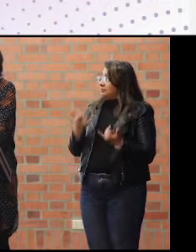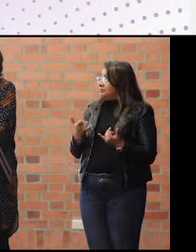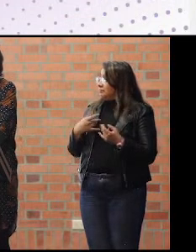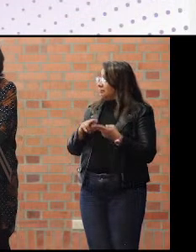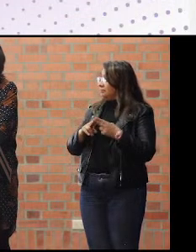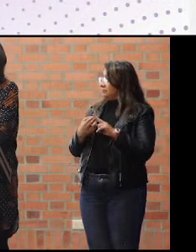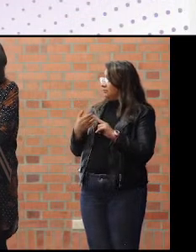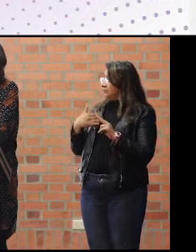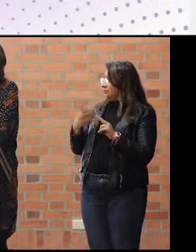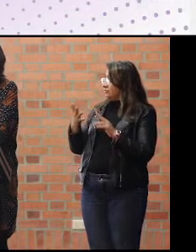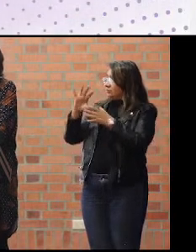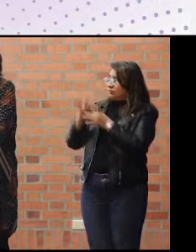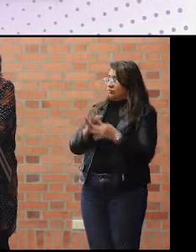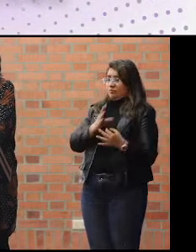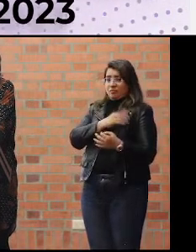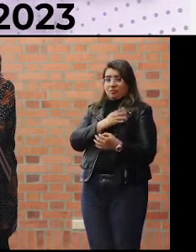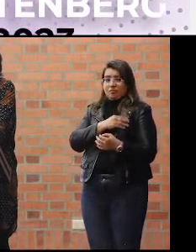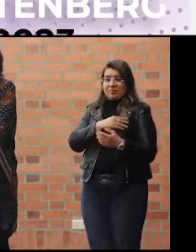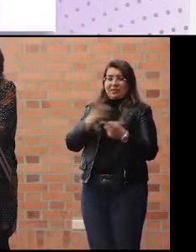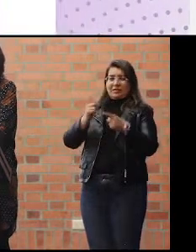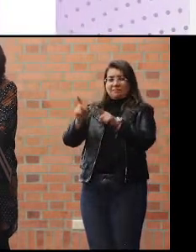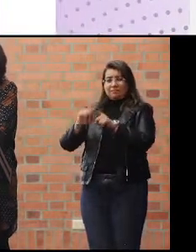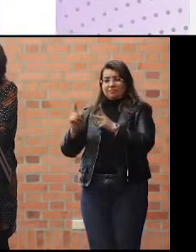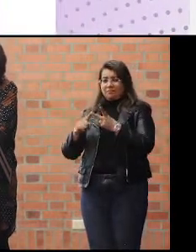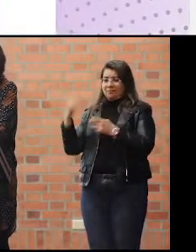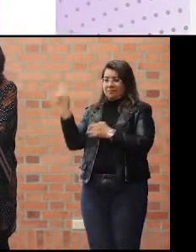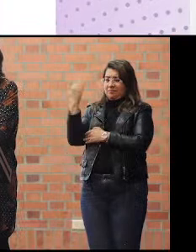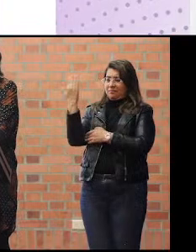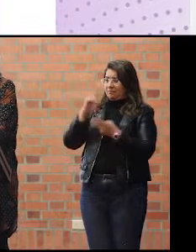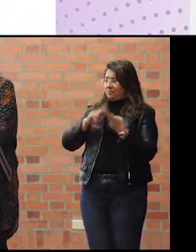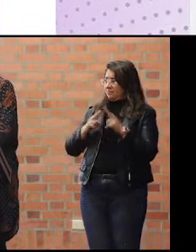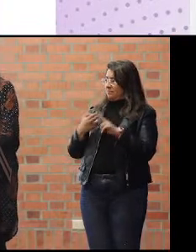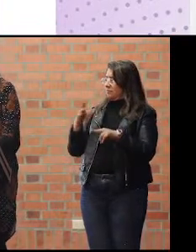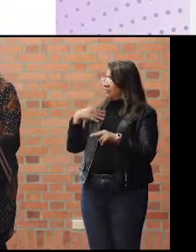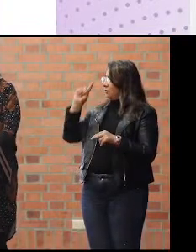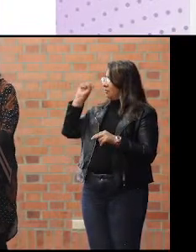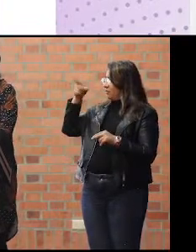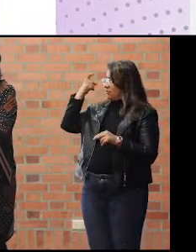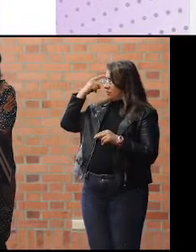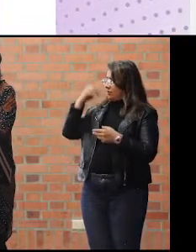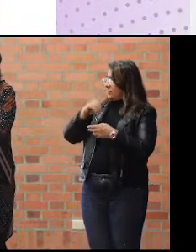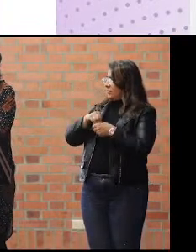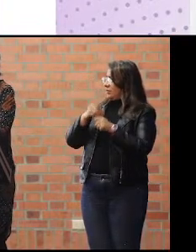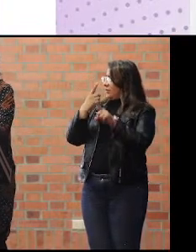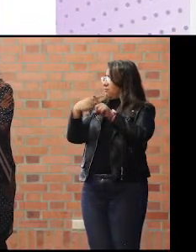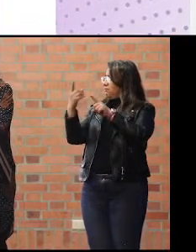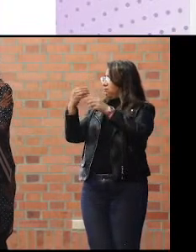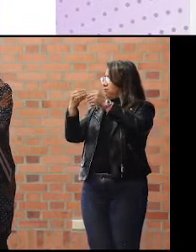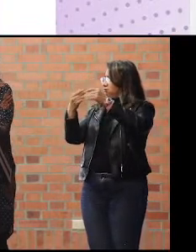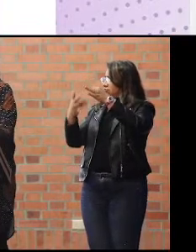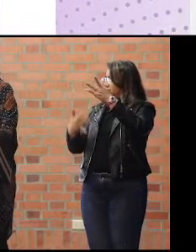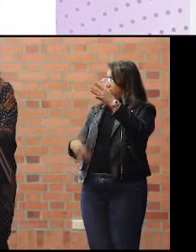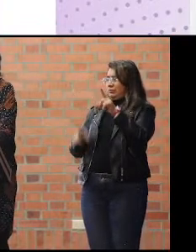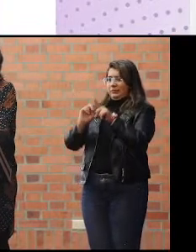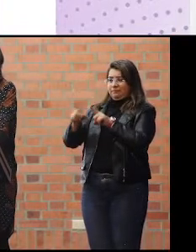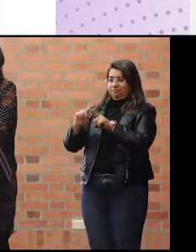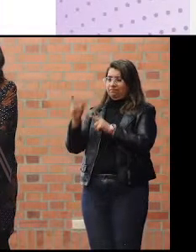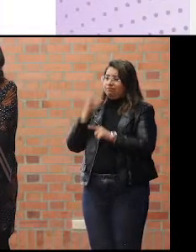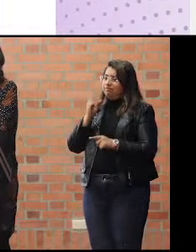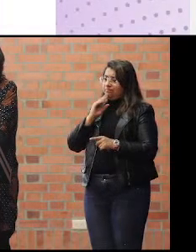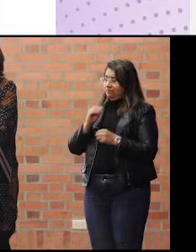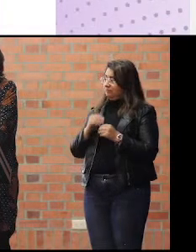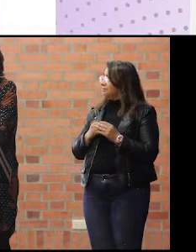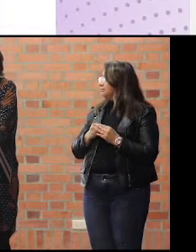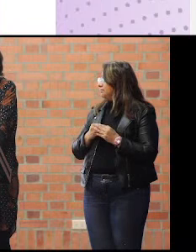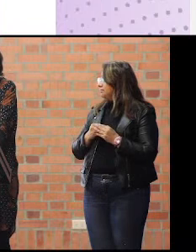comentar sobre esa novela y aquella película sobre la desazón y el gobierno de turno y otra vez la risa quería